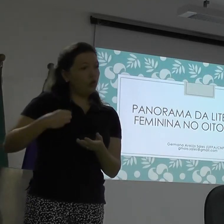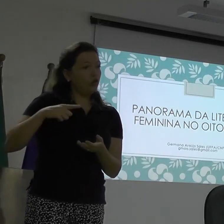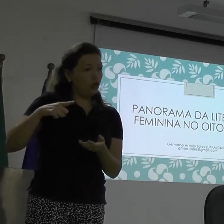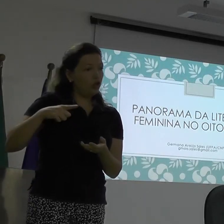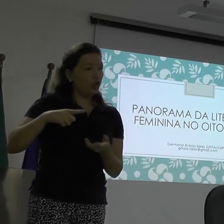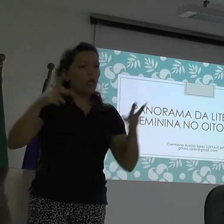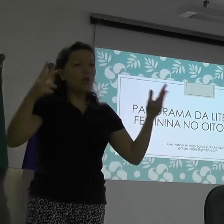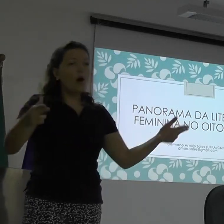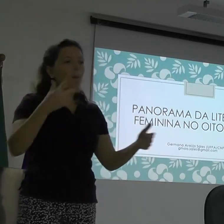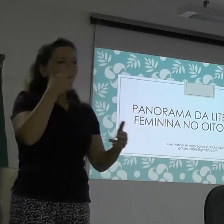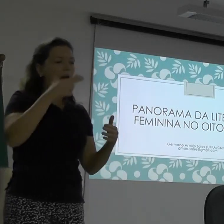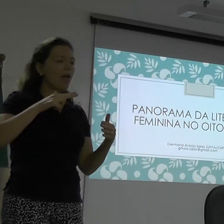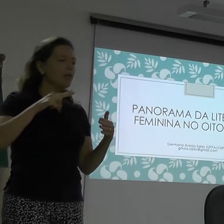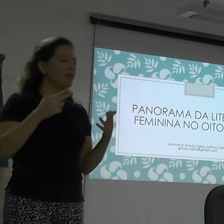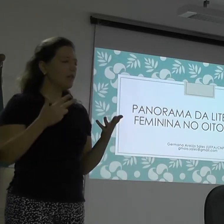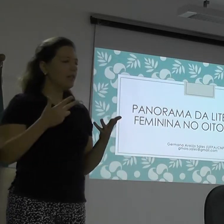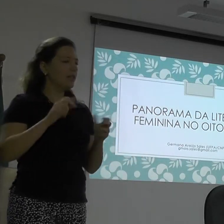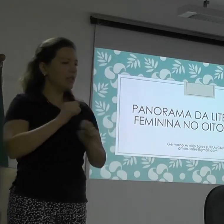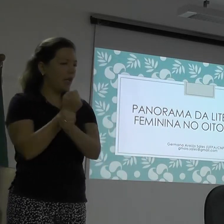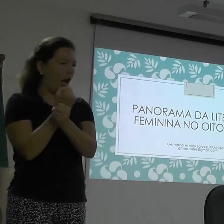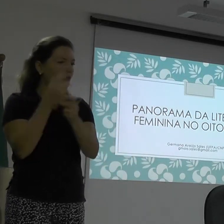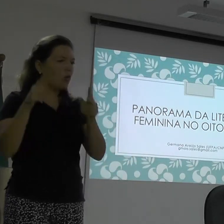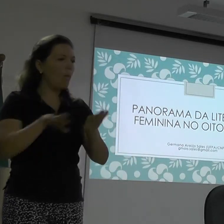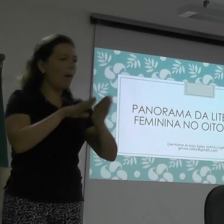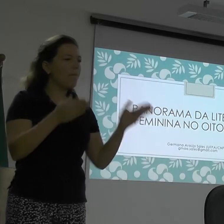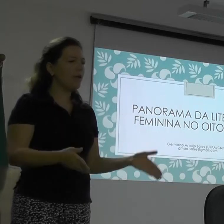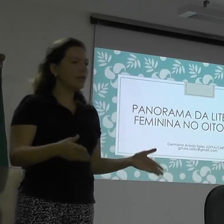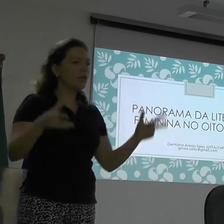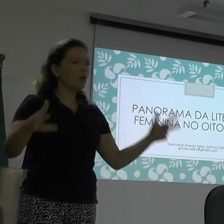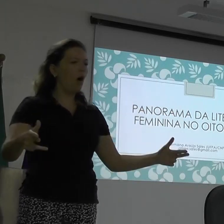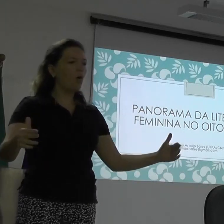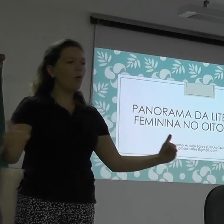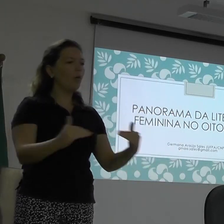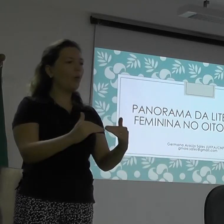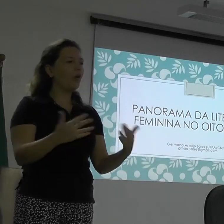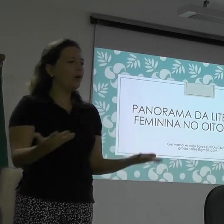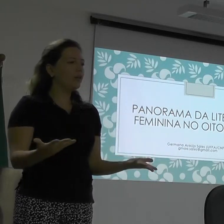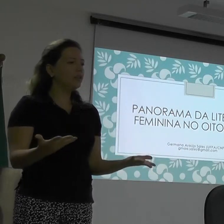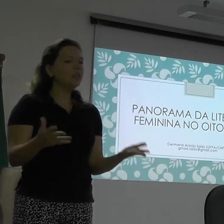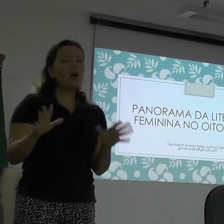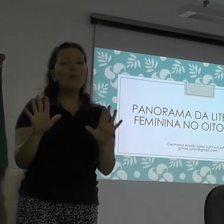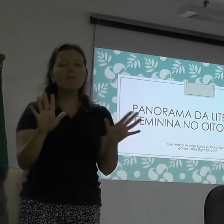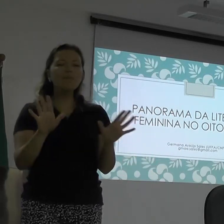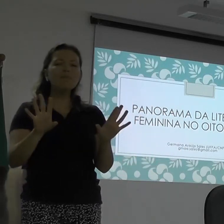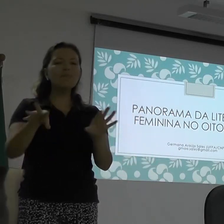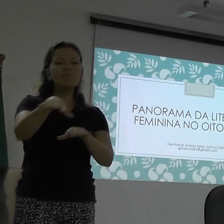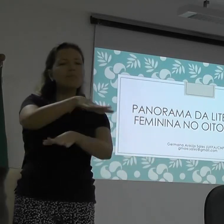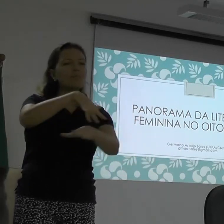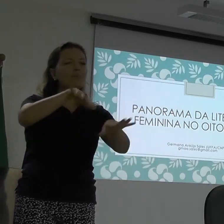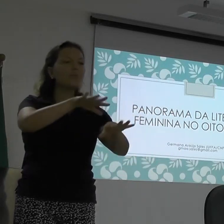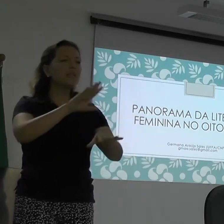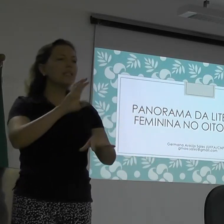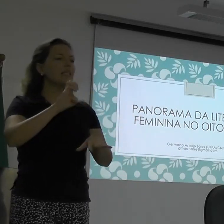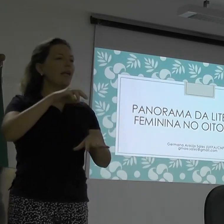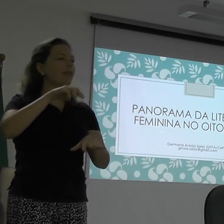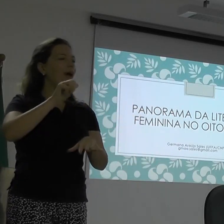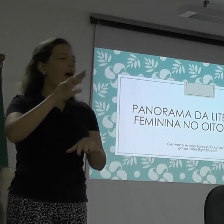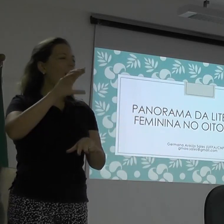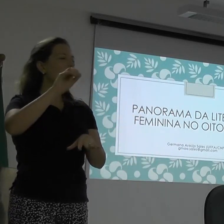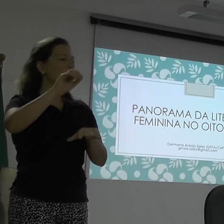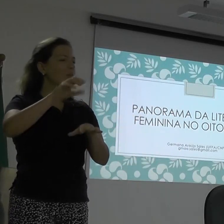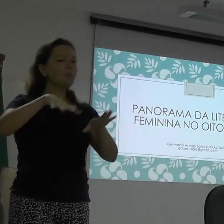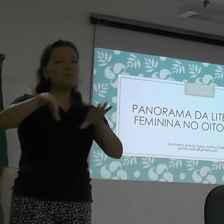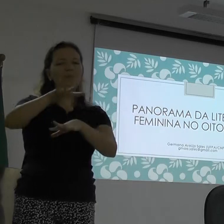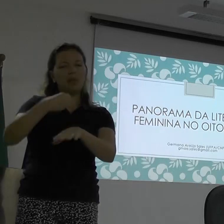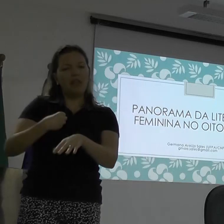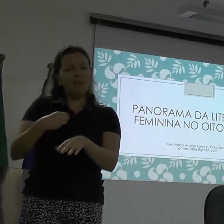mesa. Eles estavam ali como parte de um cenário no livro. Mas é importante também a gente ler